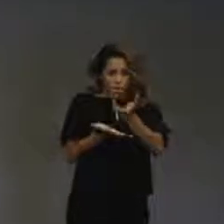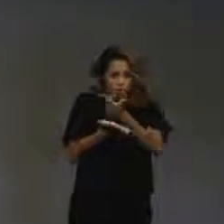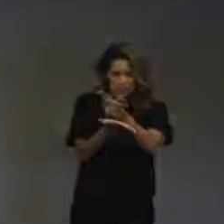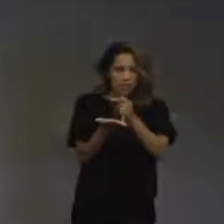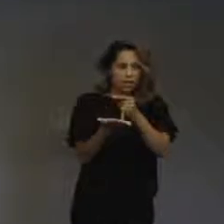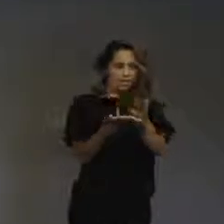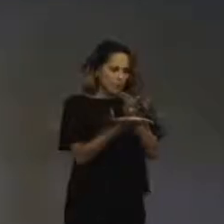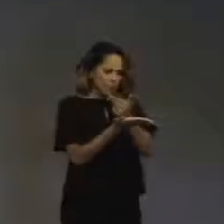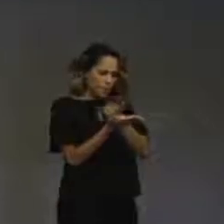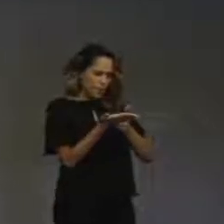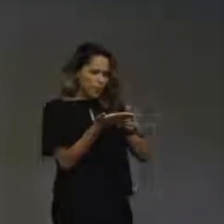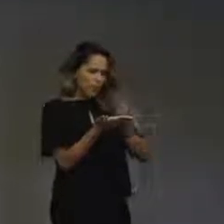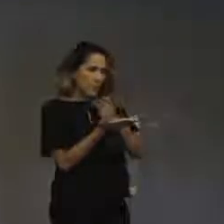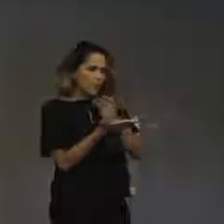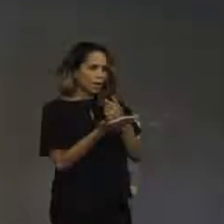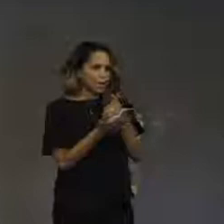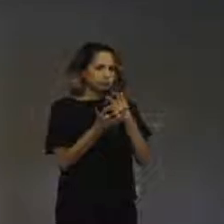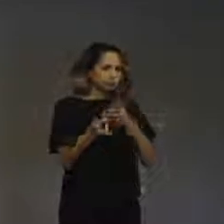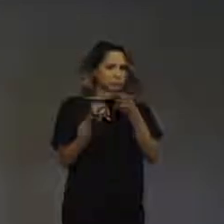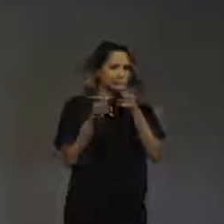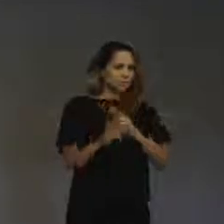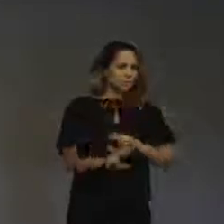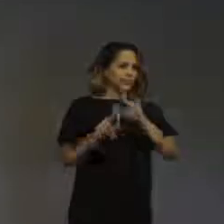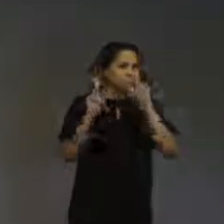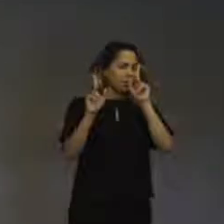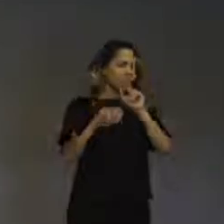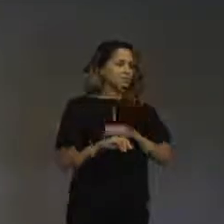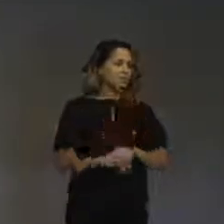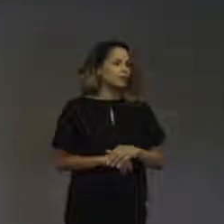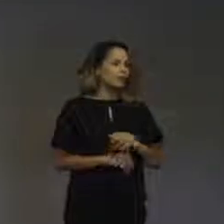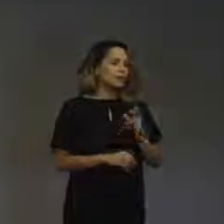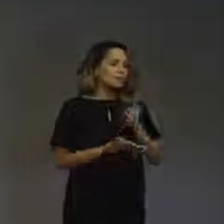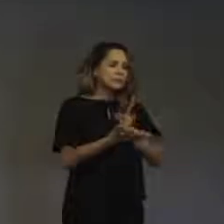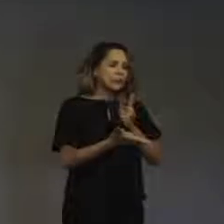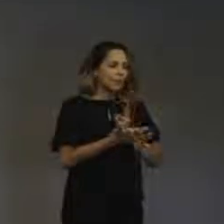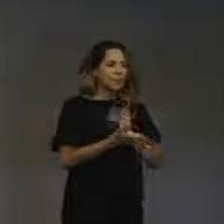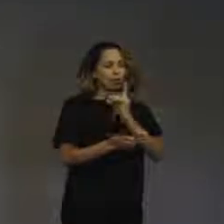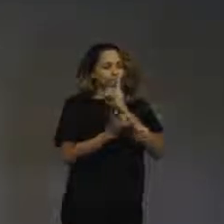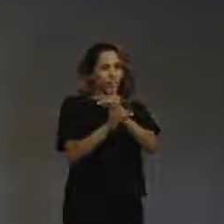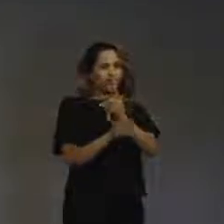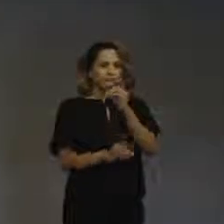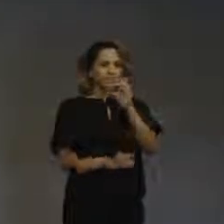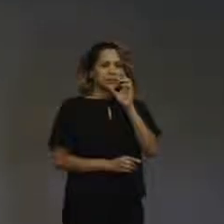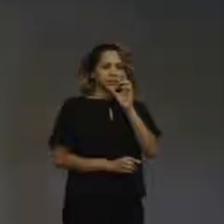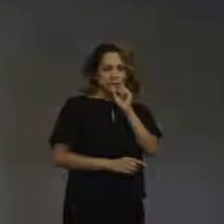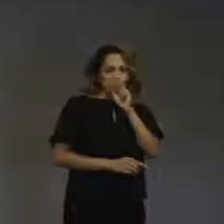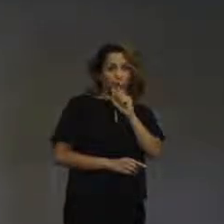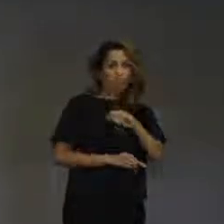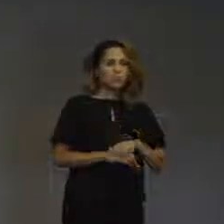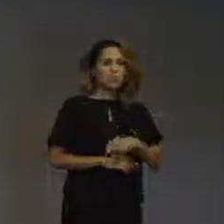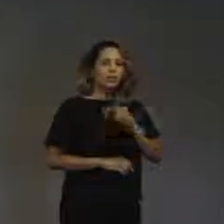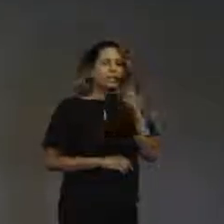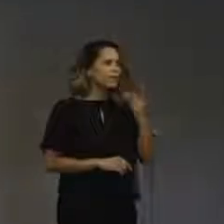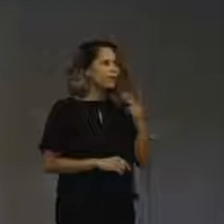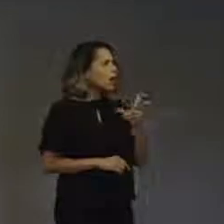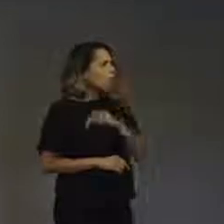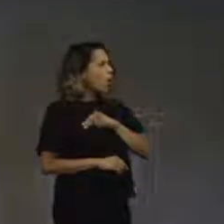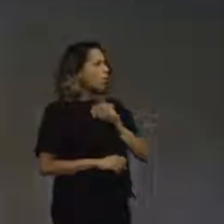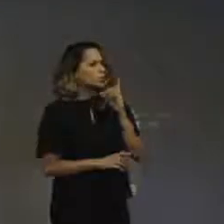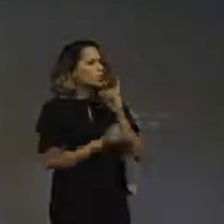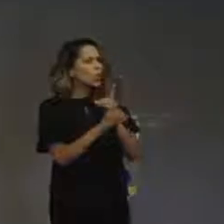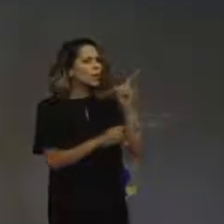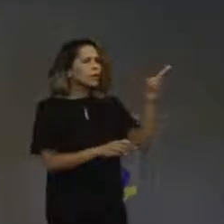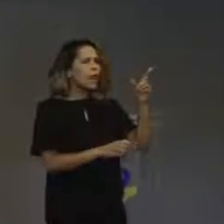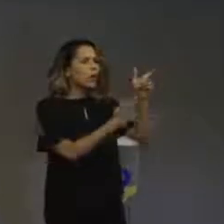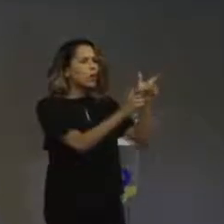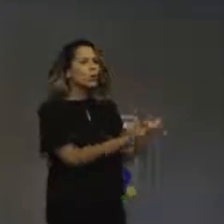gente se encontrava, enfim, era um curso, inclusive, que a Valéria fez, ele falava, nossa, eu descobri um bairro chamado X. Eu falei, sério? O que você foi fazer lá? Ele